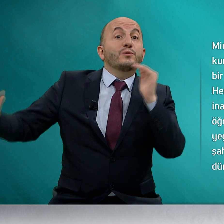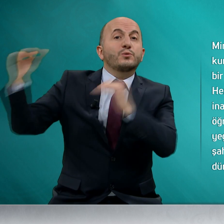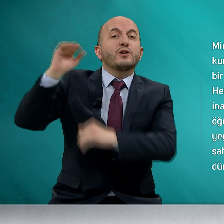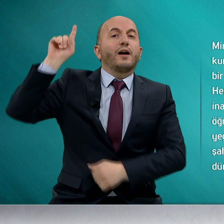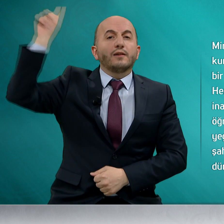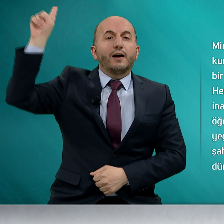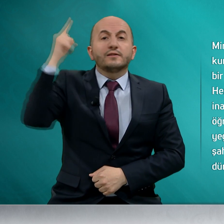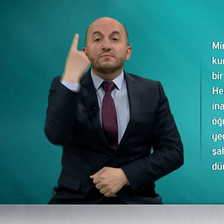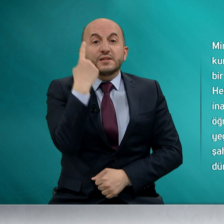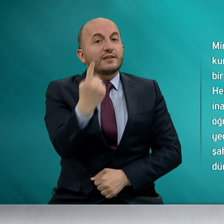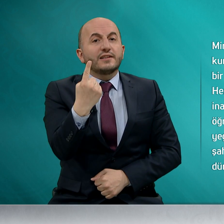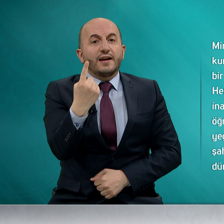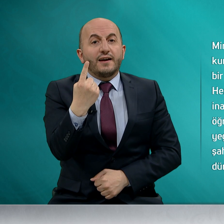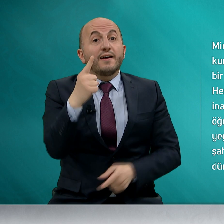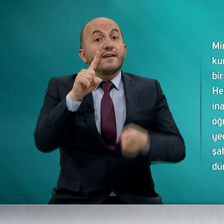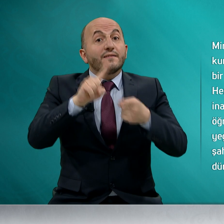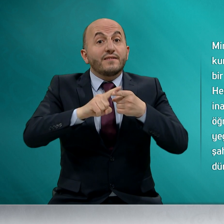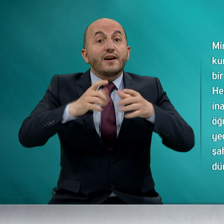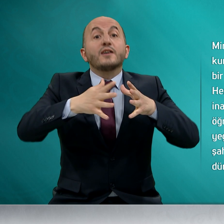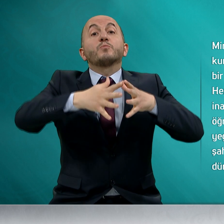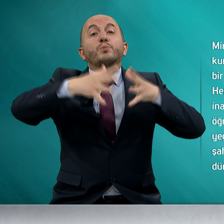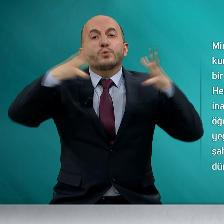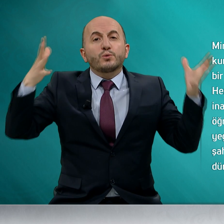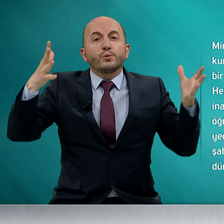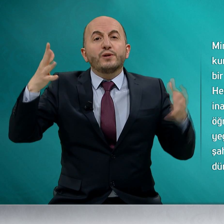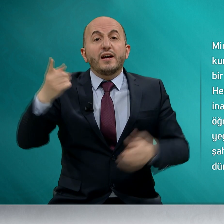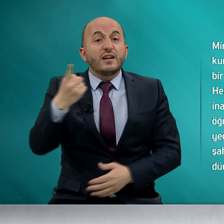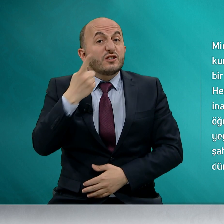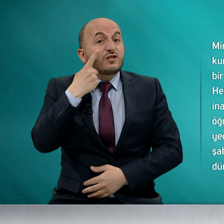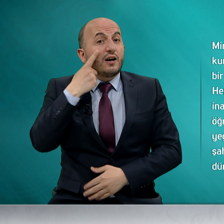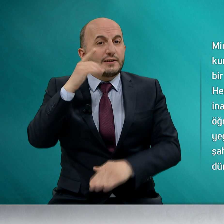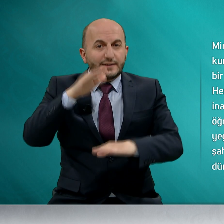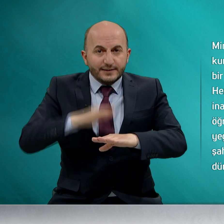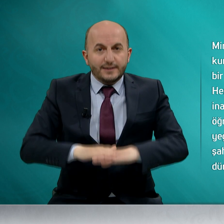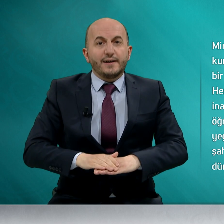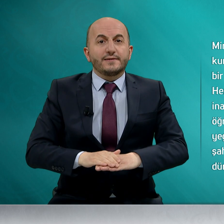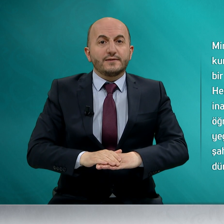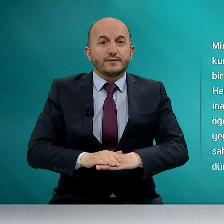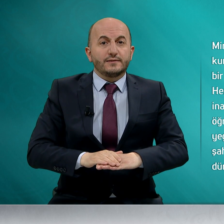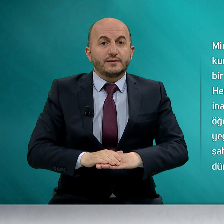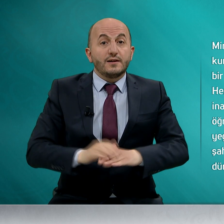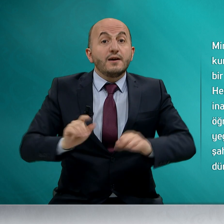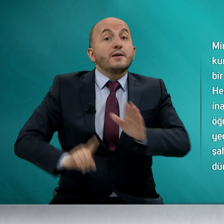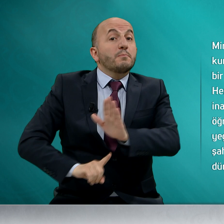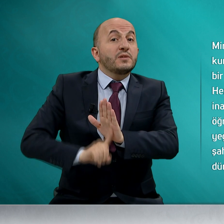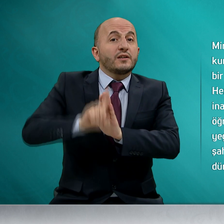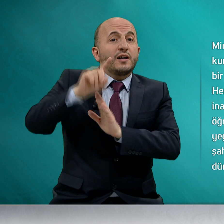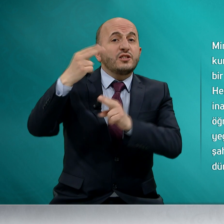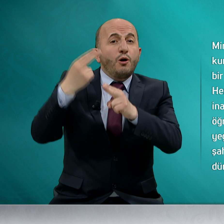Yüce Allah'ın birliğine ve büyüklüğüne şahitlik eder. Miracı